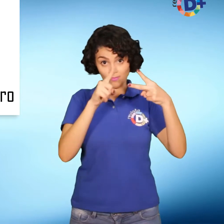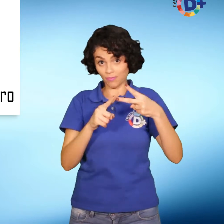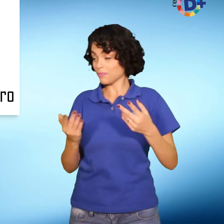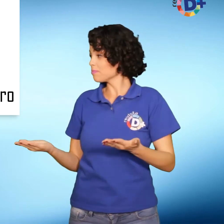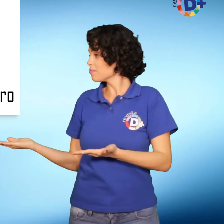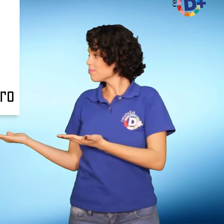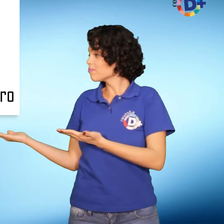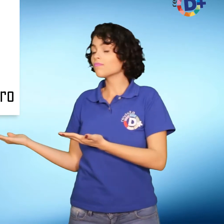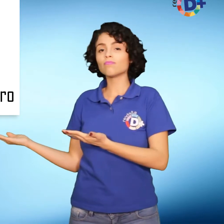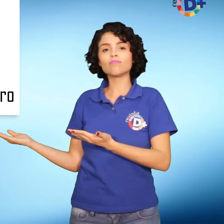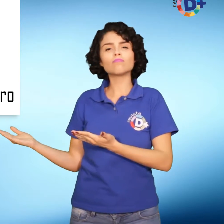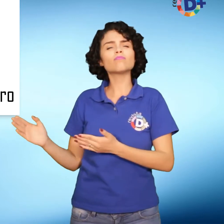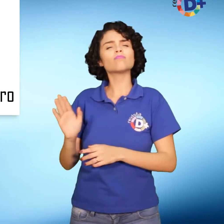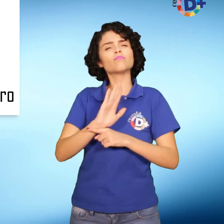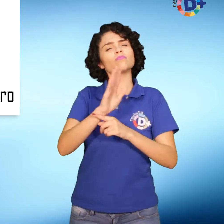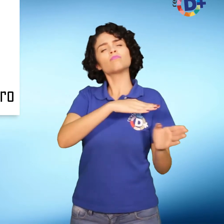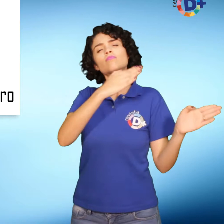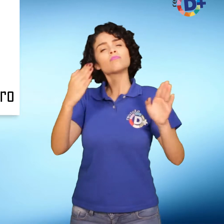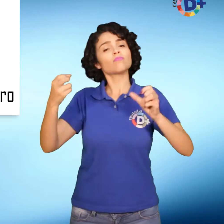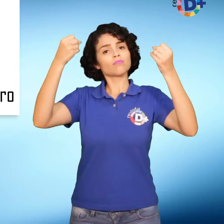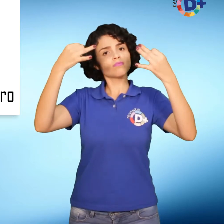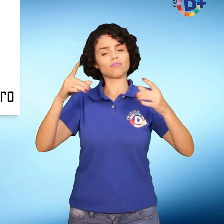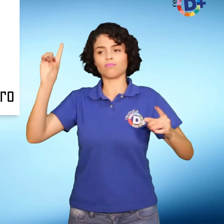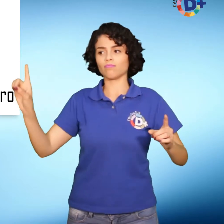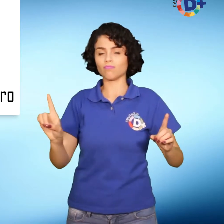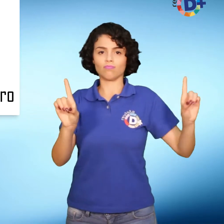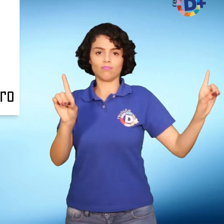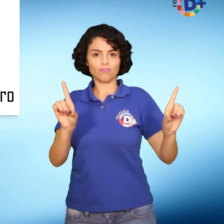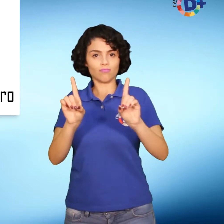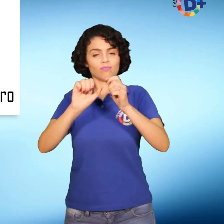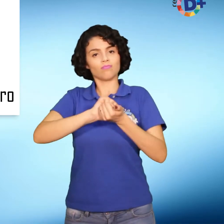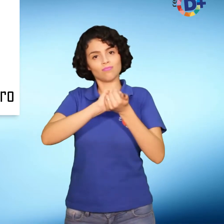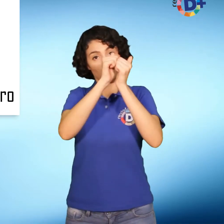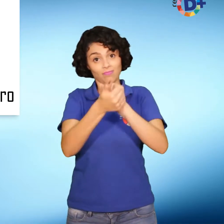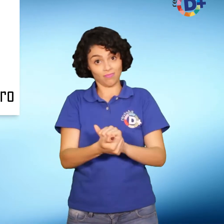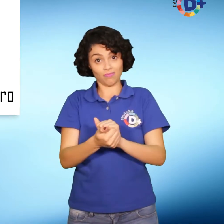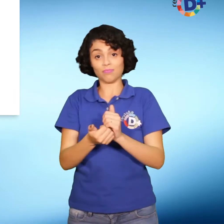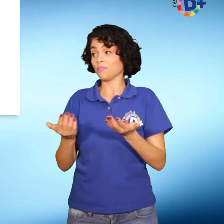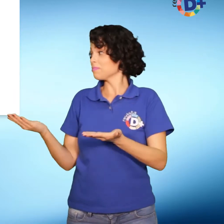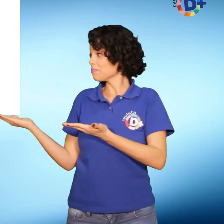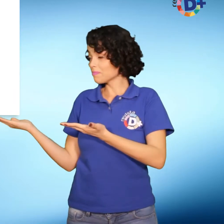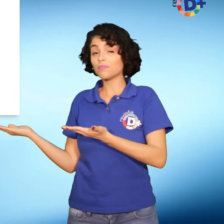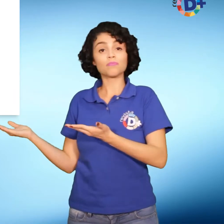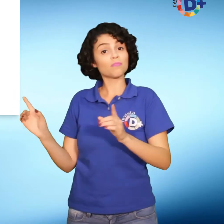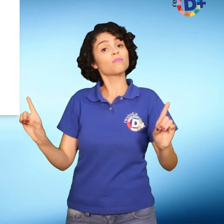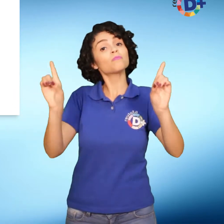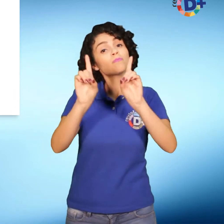enredo retrata a união dá para atleta e do guia guilherme santana durante os jogos paralímpicos de